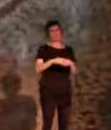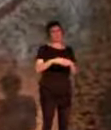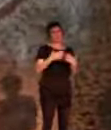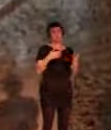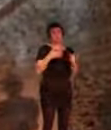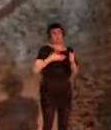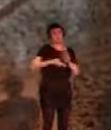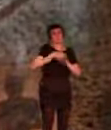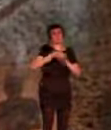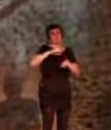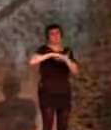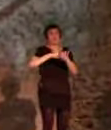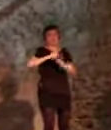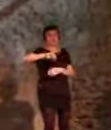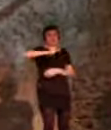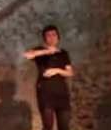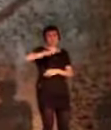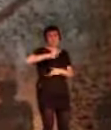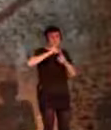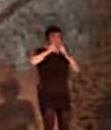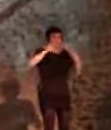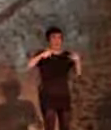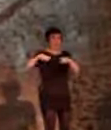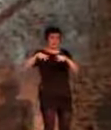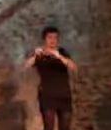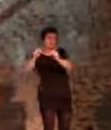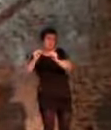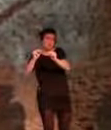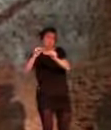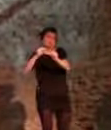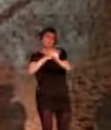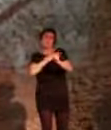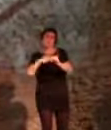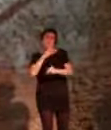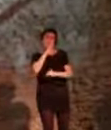que se apruebe a final de año, tenga 4 años de duración.